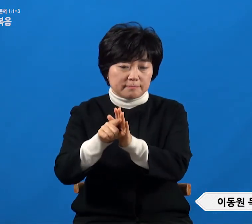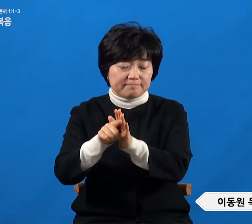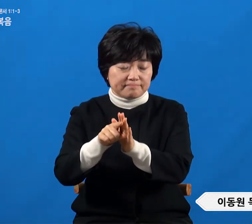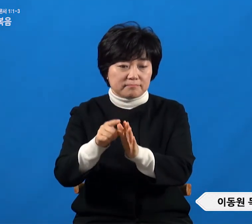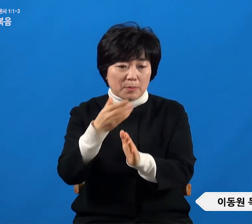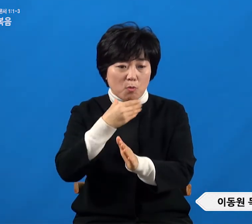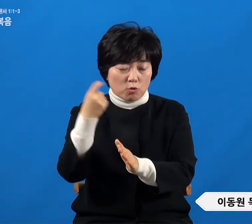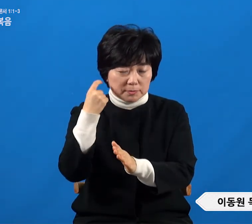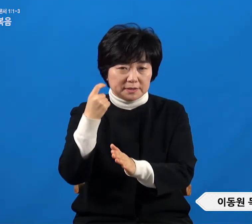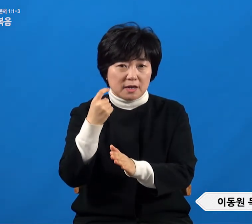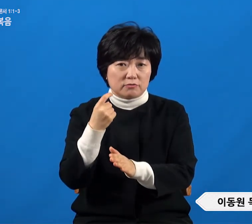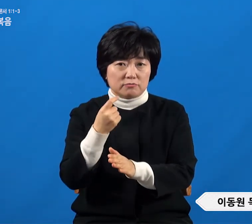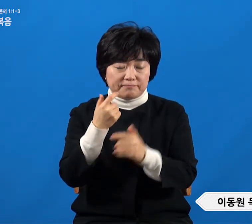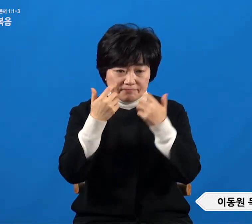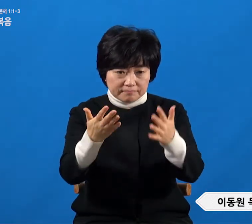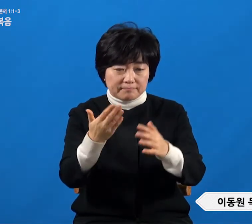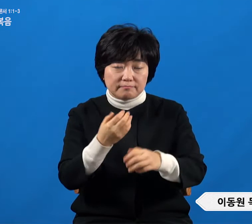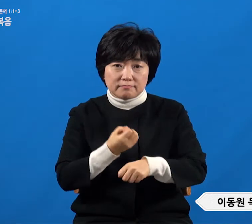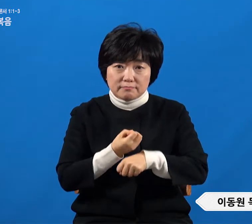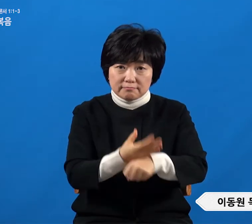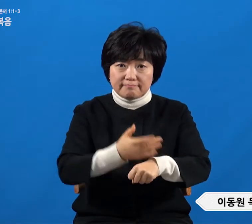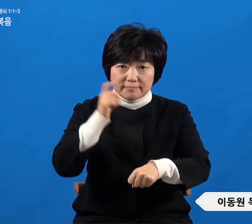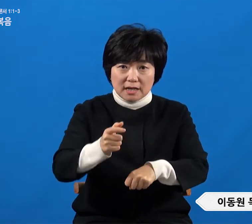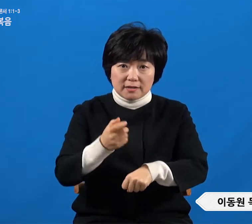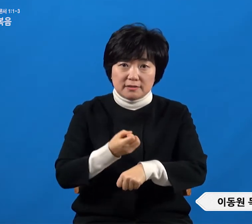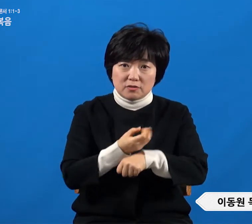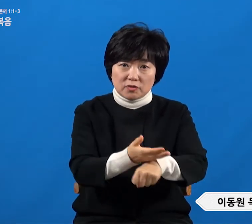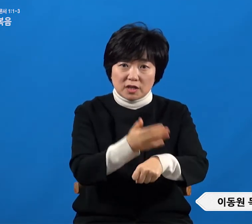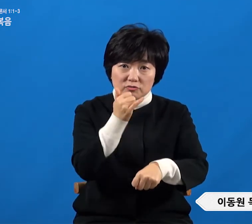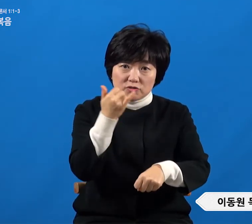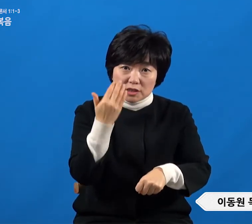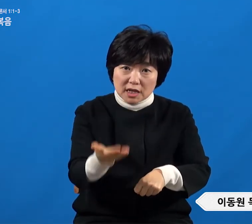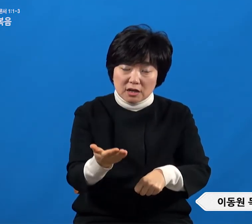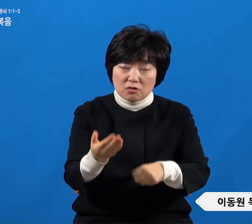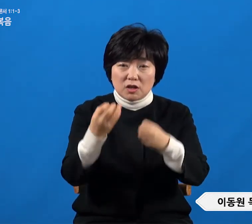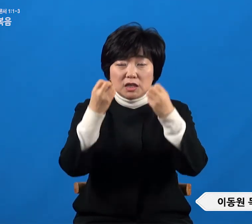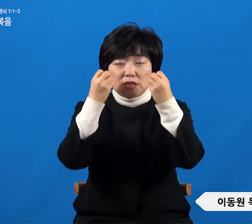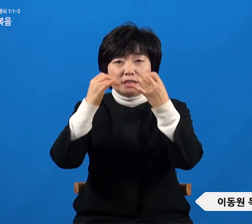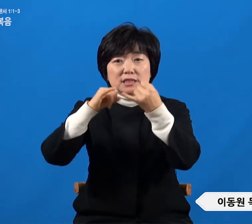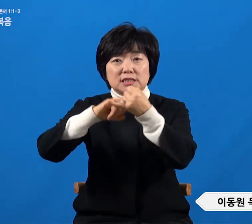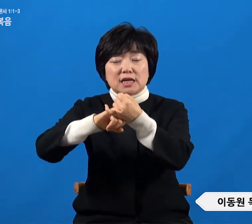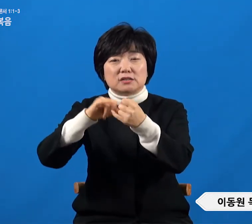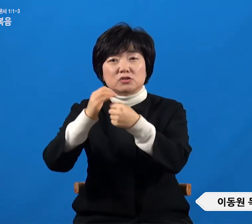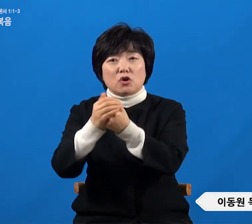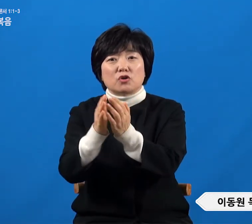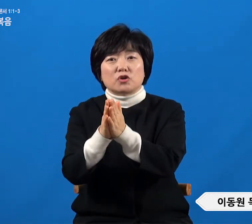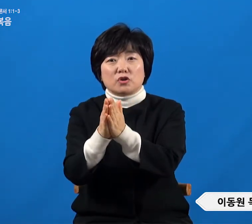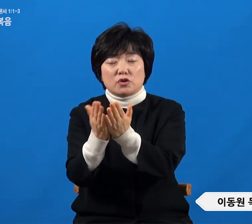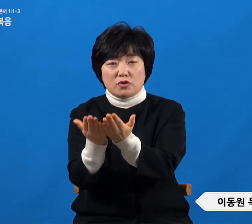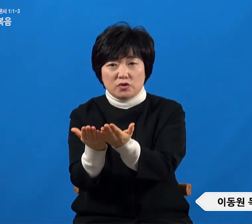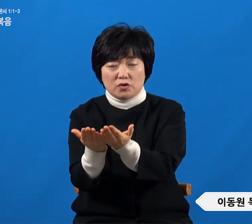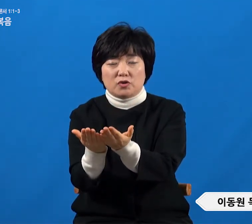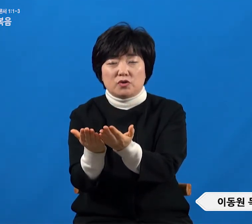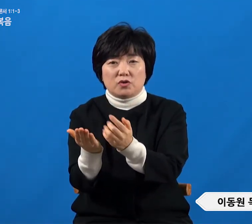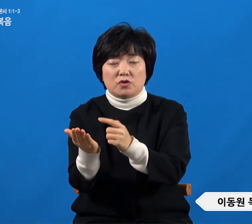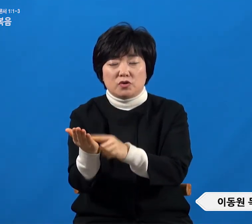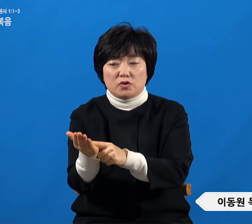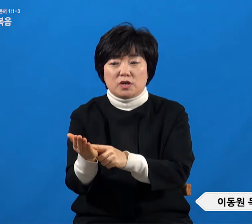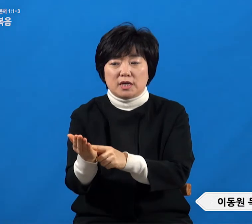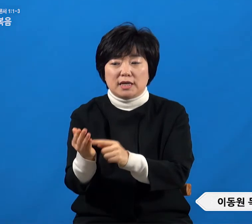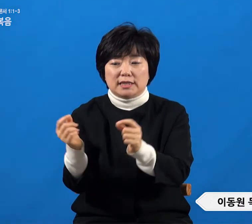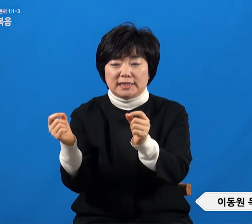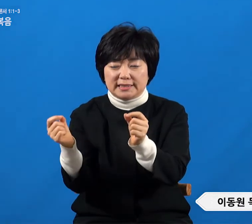우리는 우리 시대를 향한 그런 복음의 증거를 신약 성경의 짤막한 서신서, 단 한 장으로